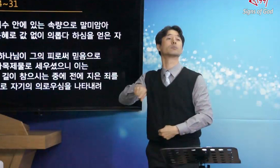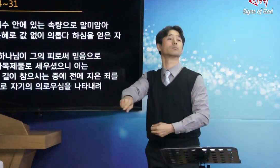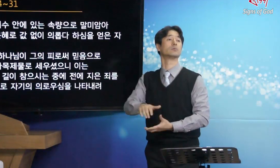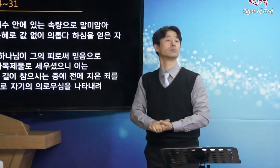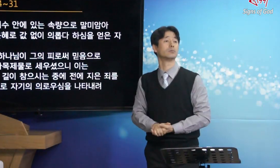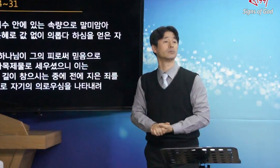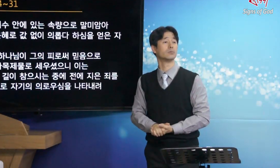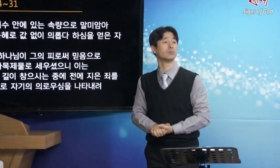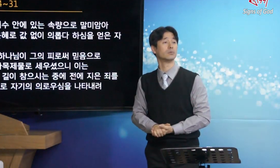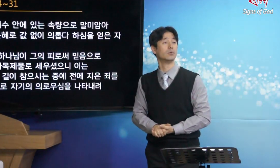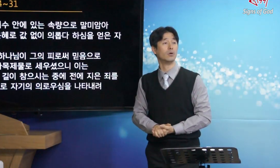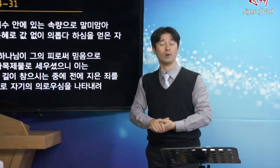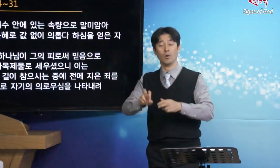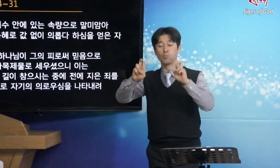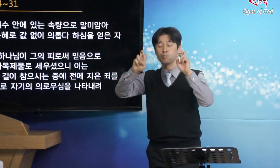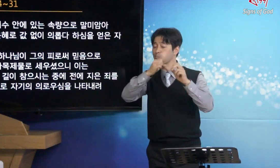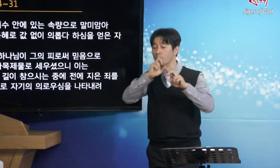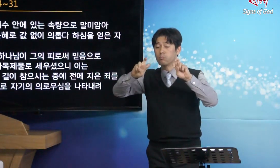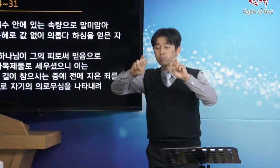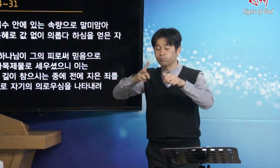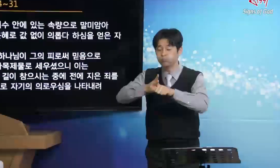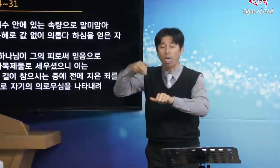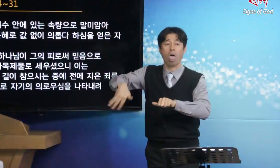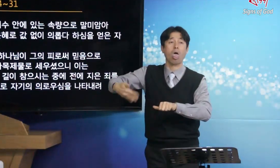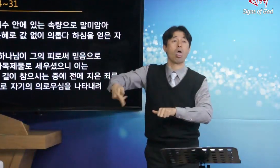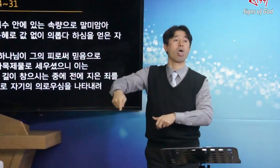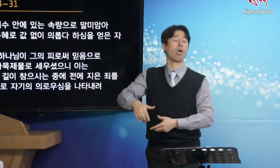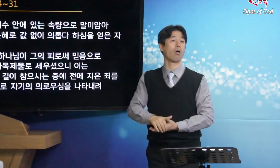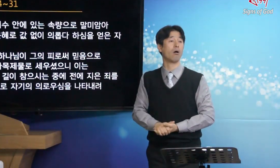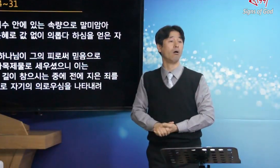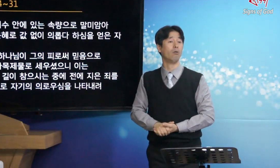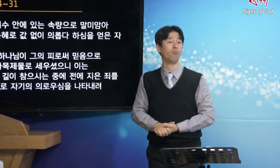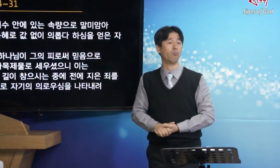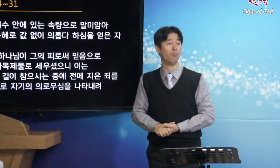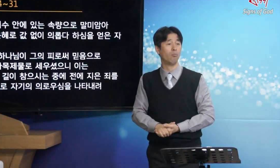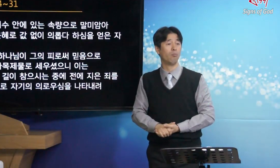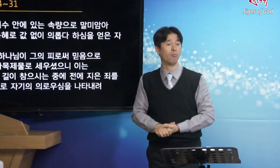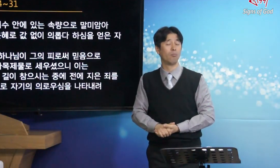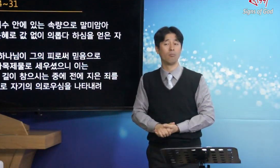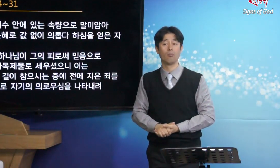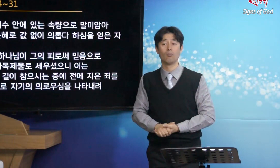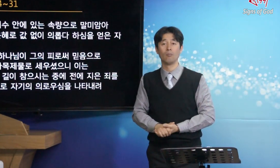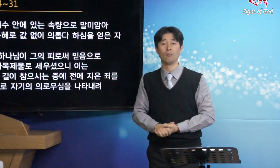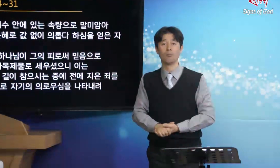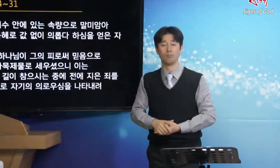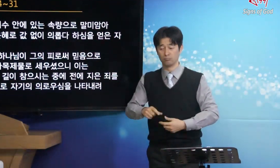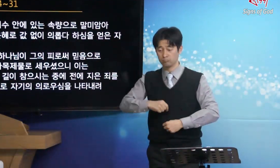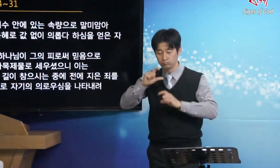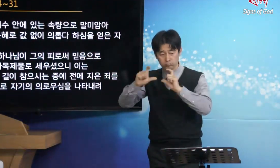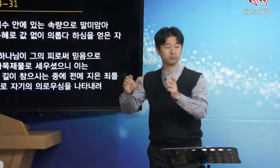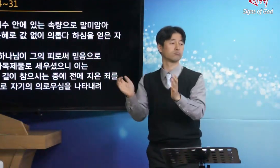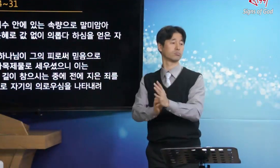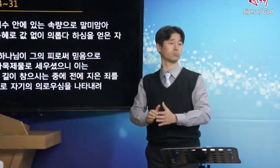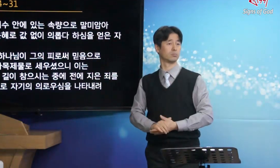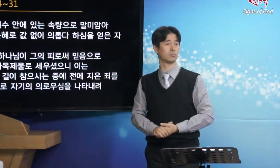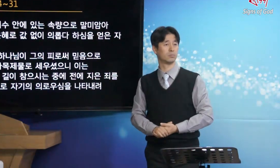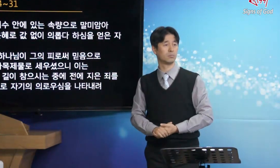아브라함이 할례가 없음에도 불구하고 그가 의로운 자로 인칭받았죠.